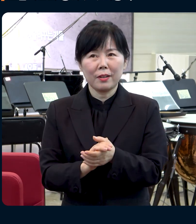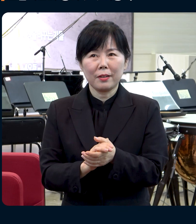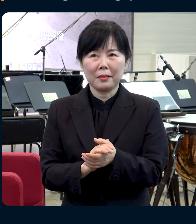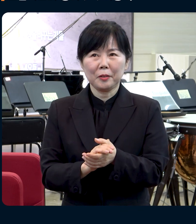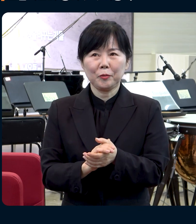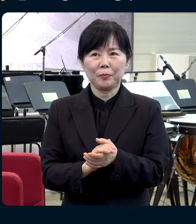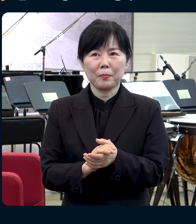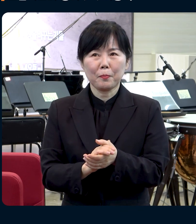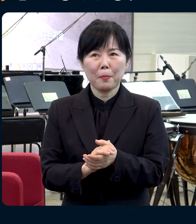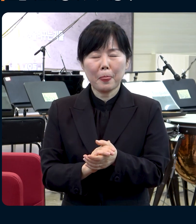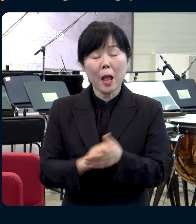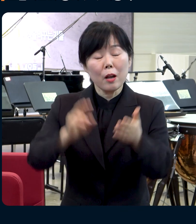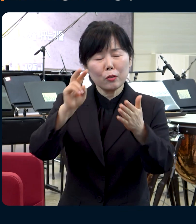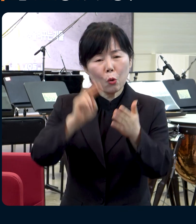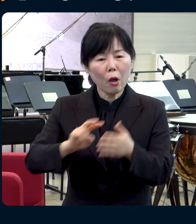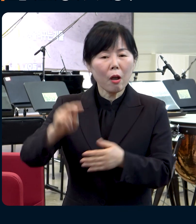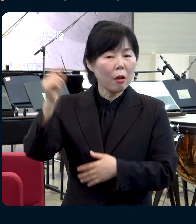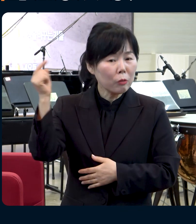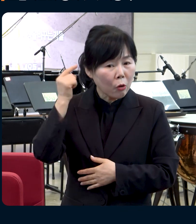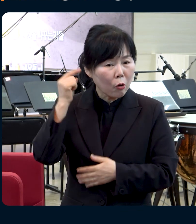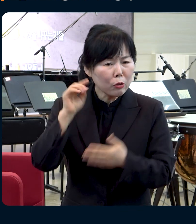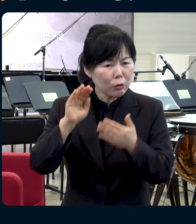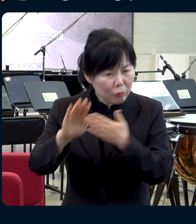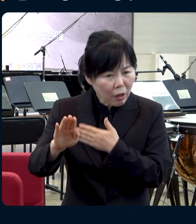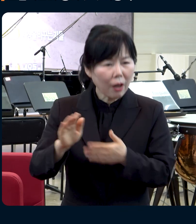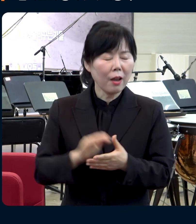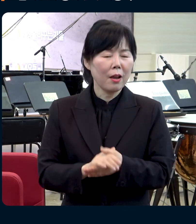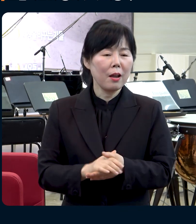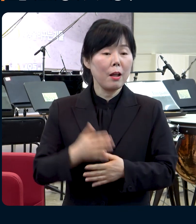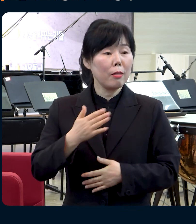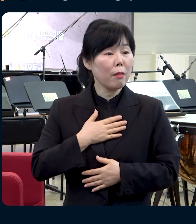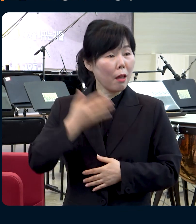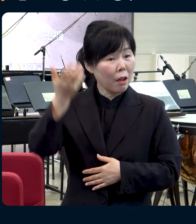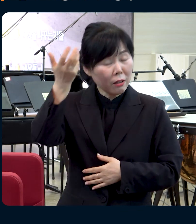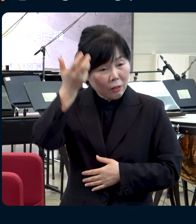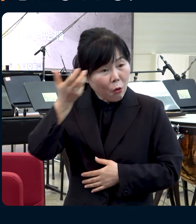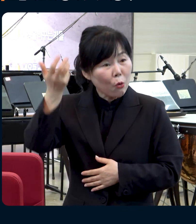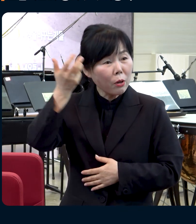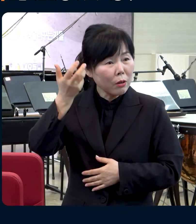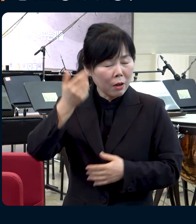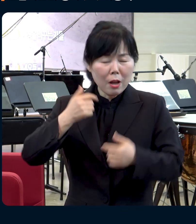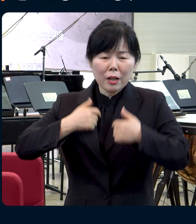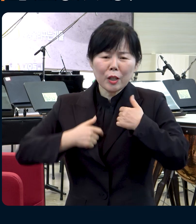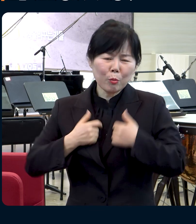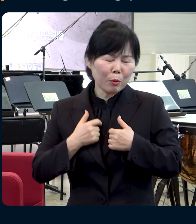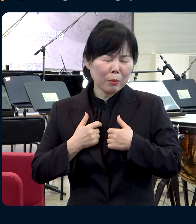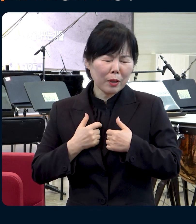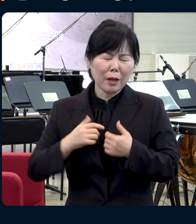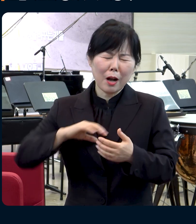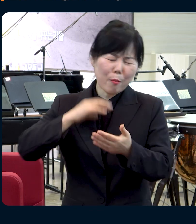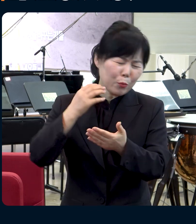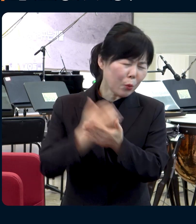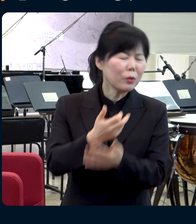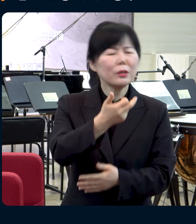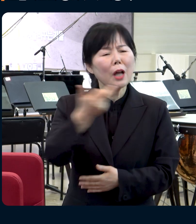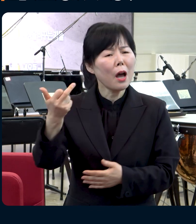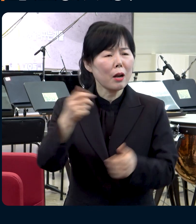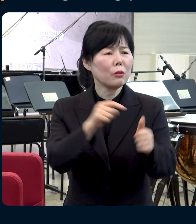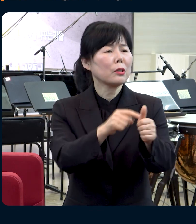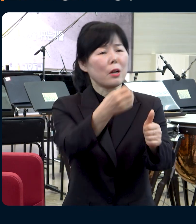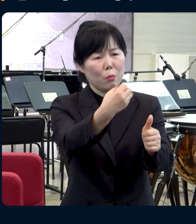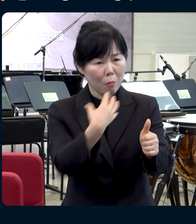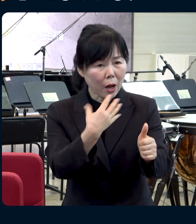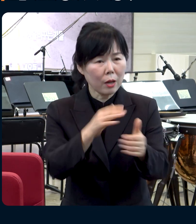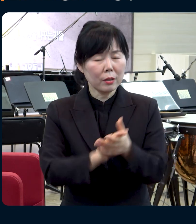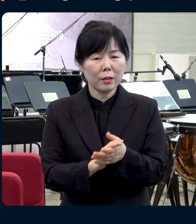씨의 이런 노래를 듣고 나면은, 이런 음악을 듣고 나면은 제 영혼에 너무나 기쁨이 있습니다 라는 이런 얘기를 하는 거예요.